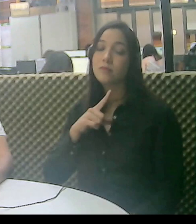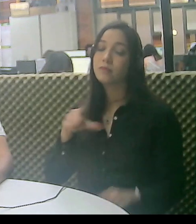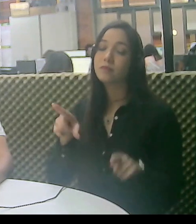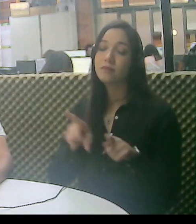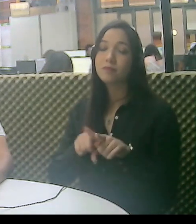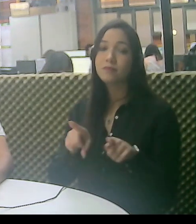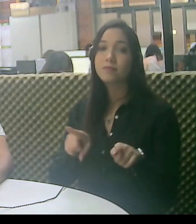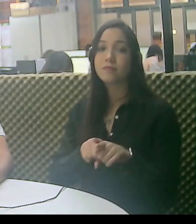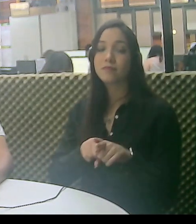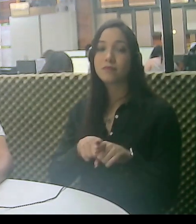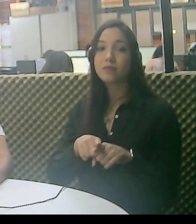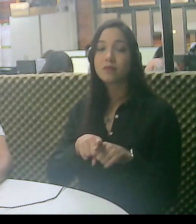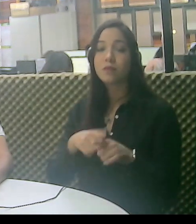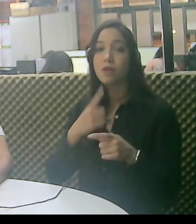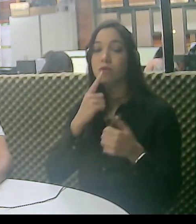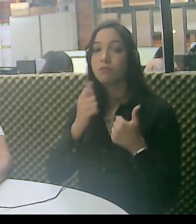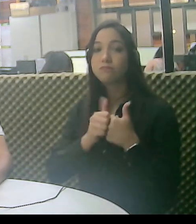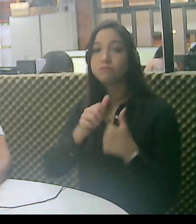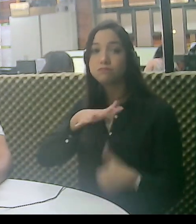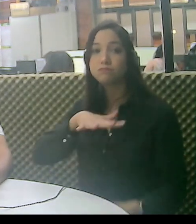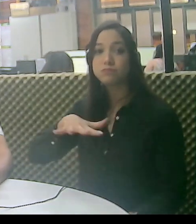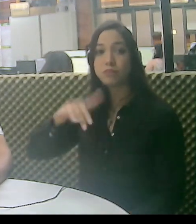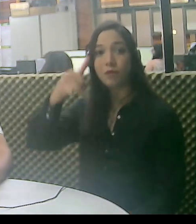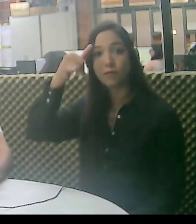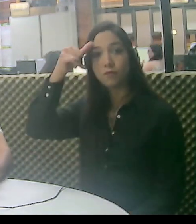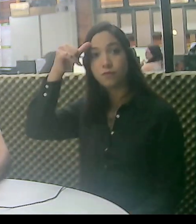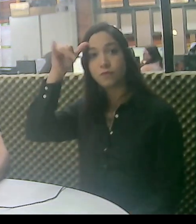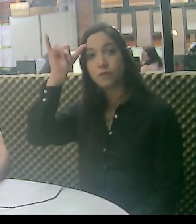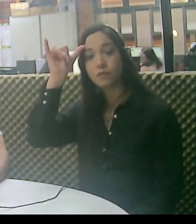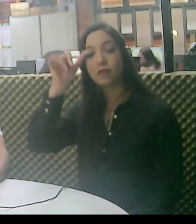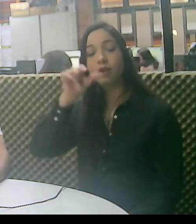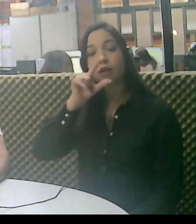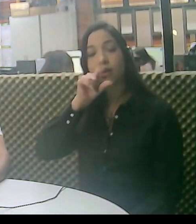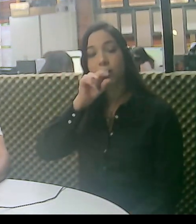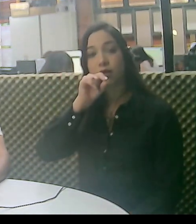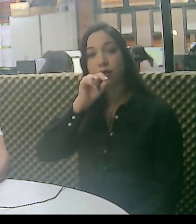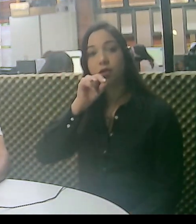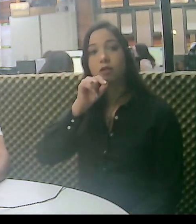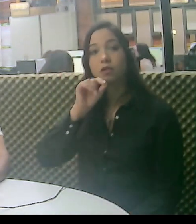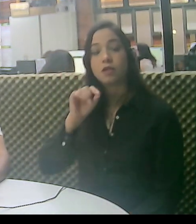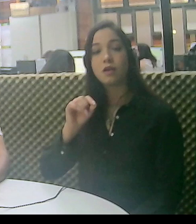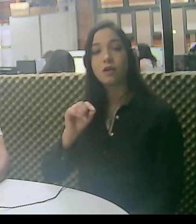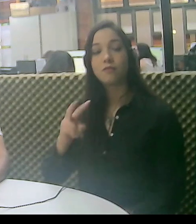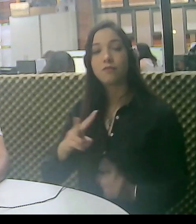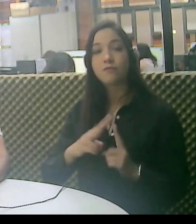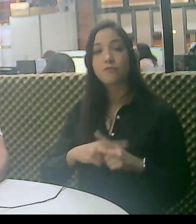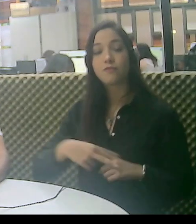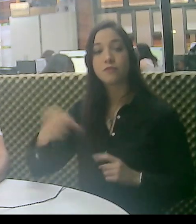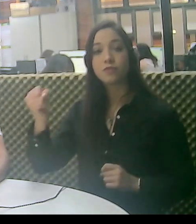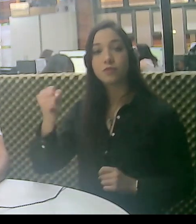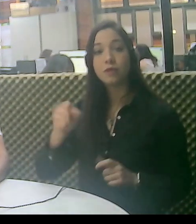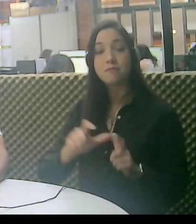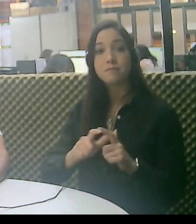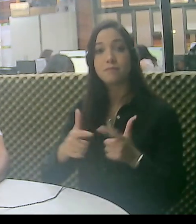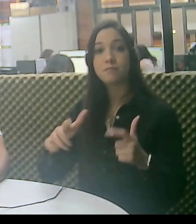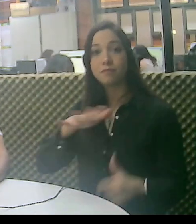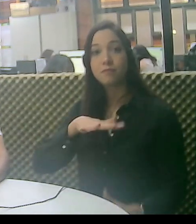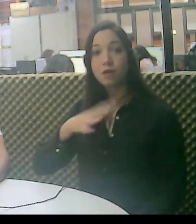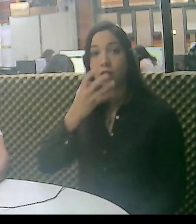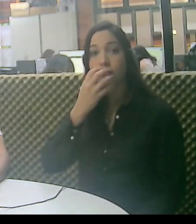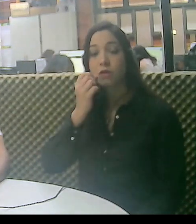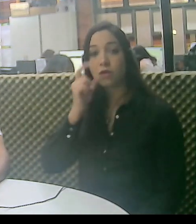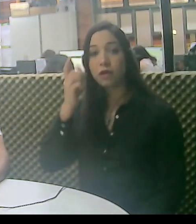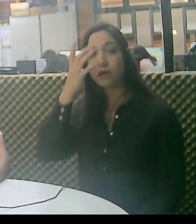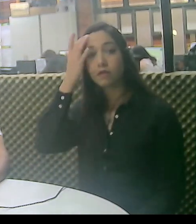ela atende toda a região ali da comunidade rural, chacras Andorinhas, assentamento Vitória. E, consequentemente, a maioria dos animais que vivem